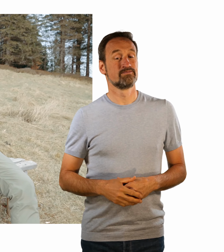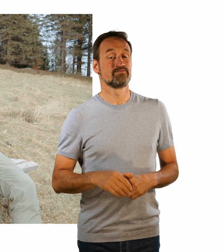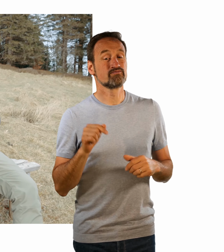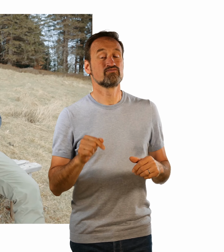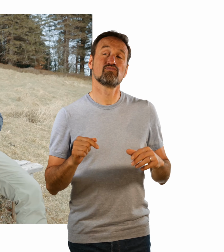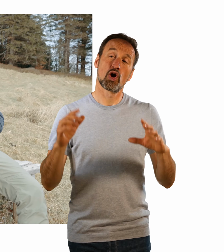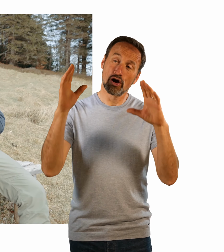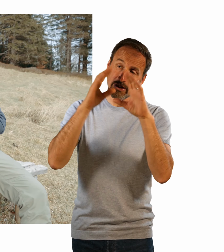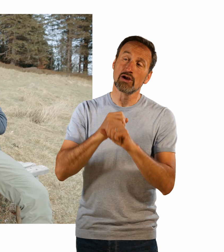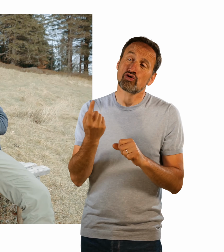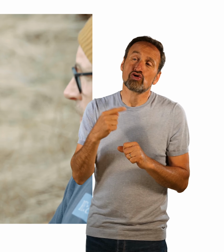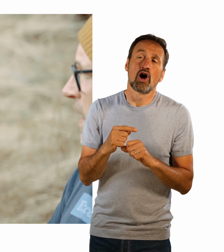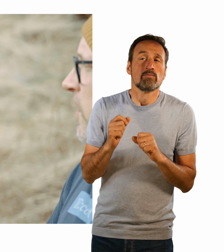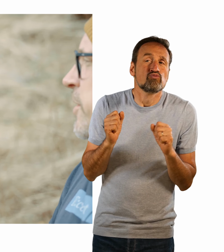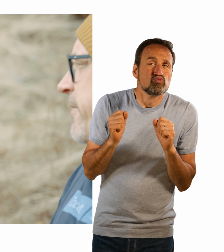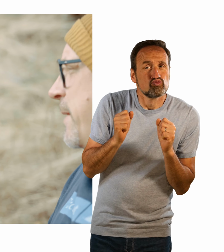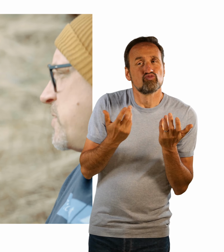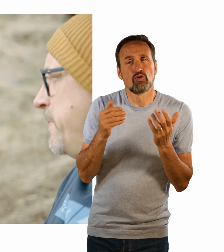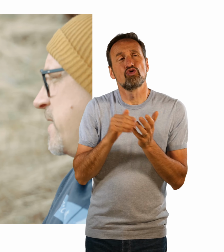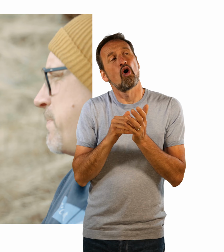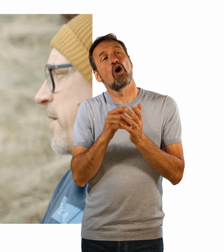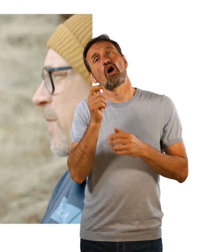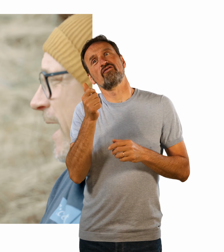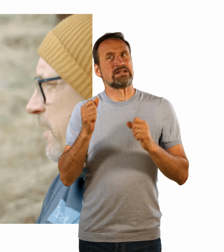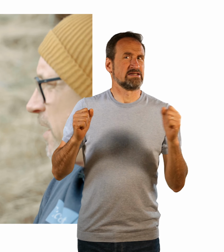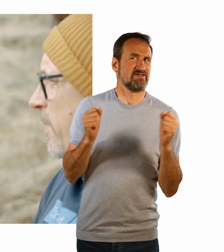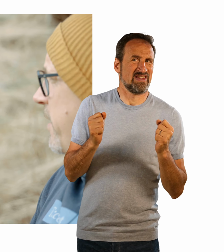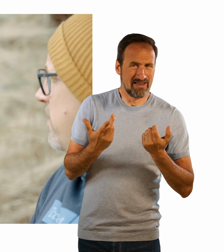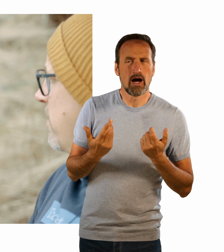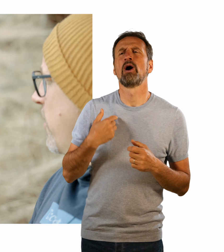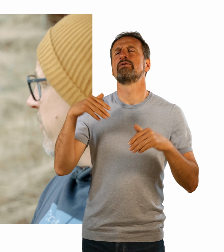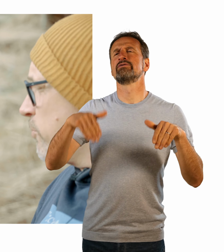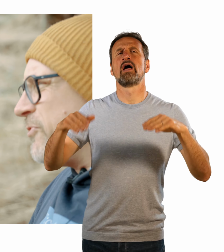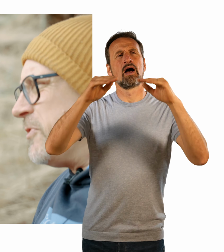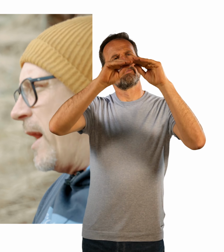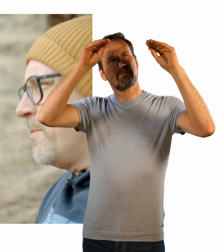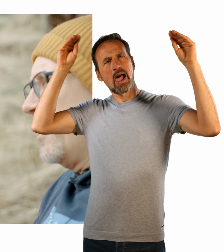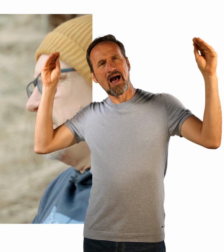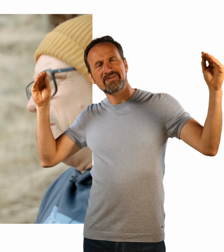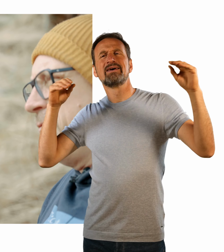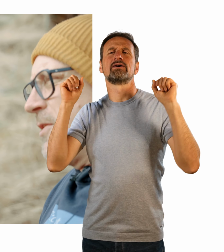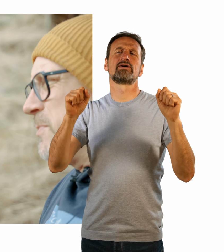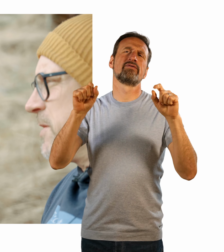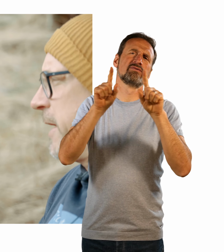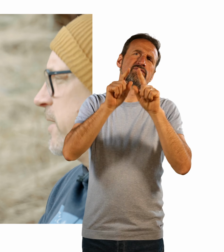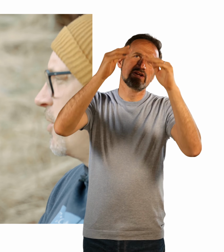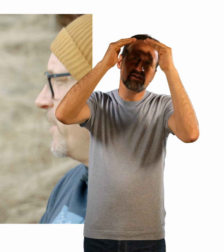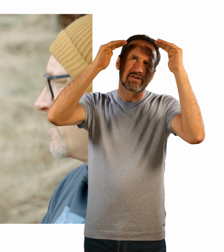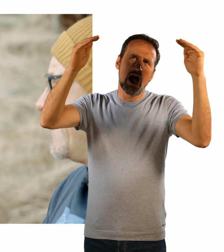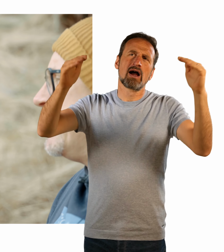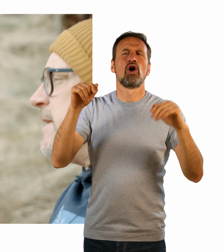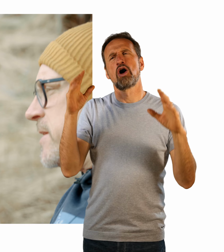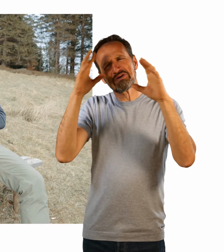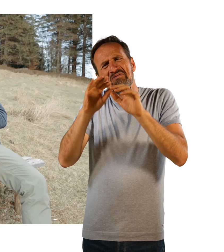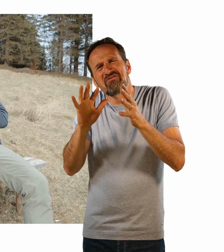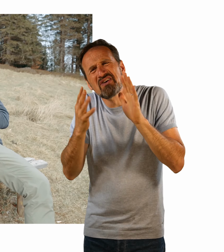ja noch nahezu Winter. Ja, wir haben zumindest mal eine Plane dabei. Können wir für uns ein Dach machen. Soll vielleicht ein bisschen regnen heute